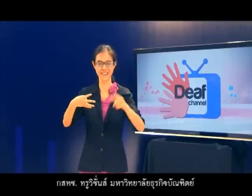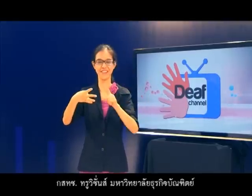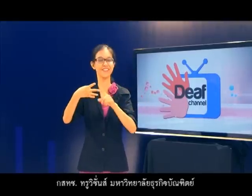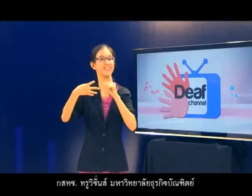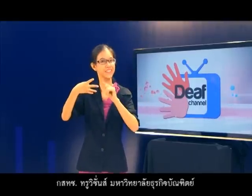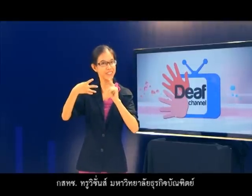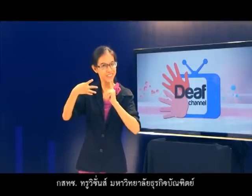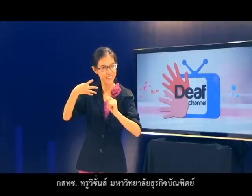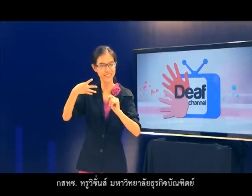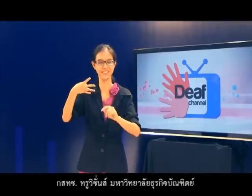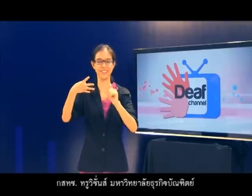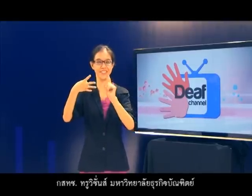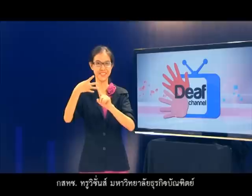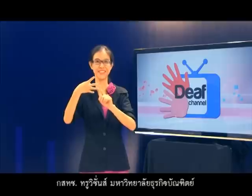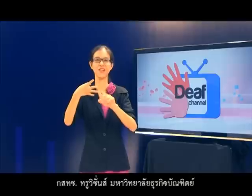มหาวิทยาลัยธุรกิจบัณฑิต